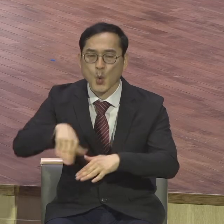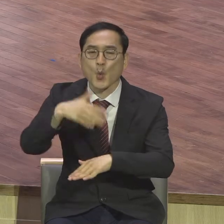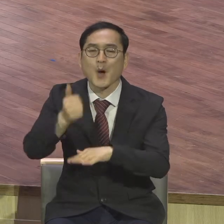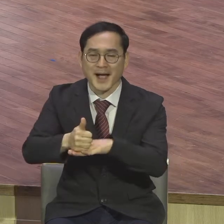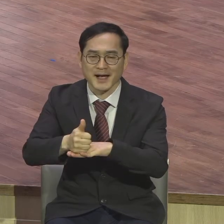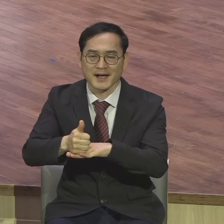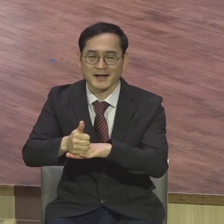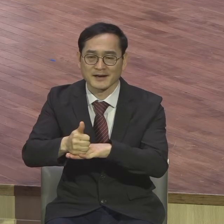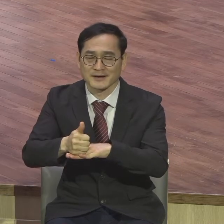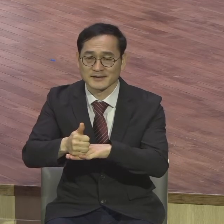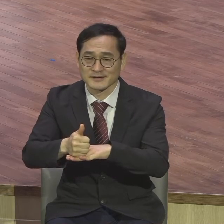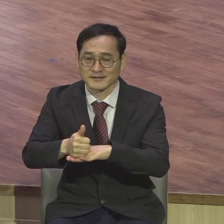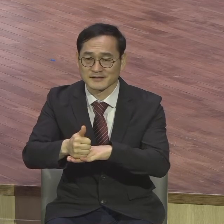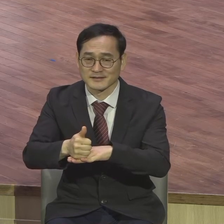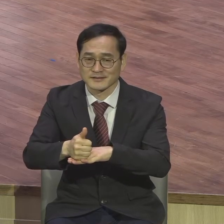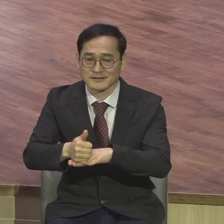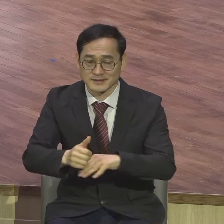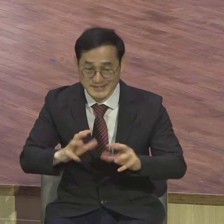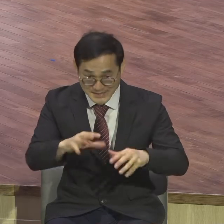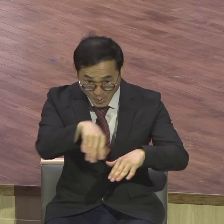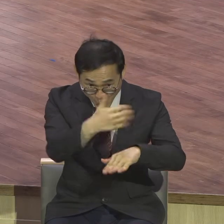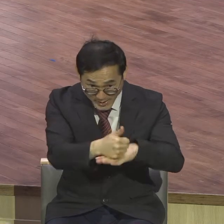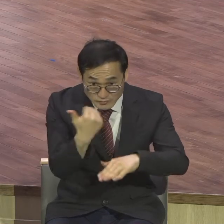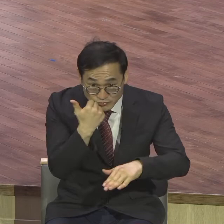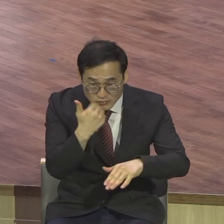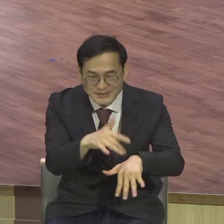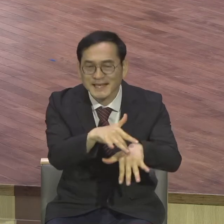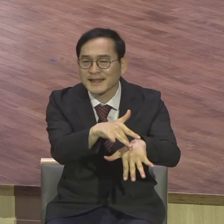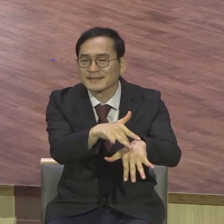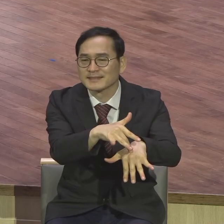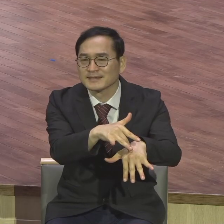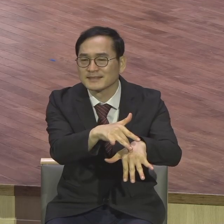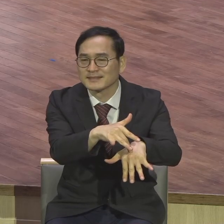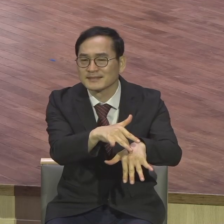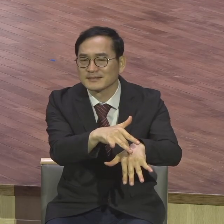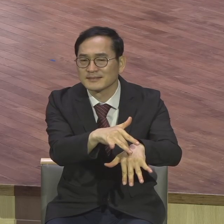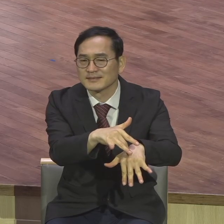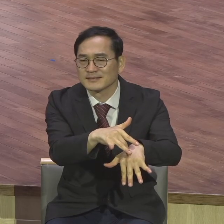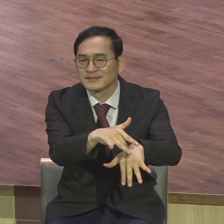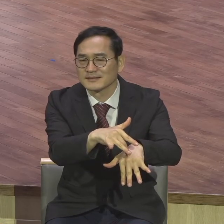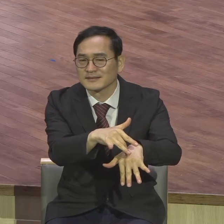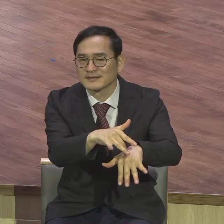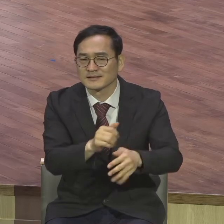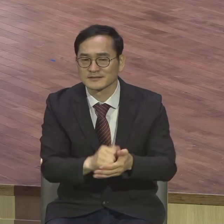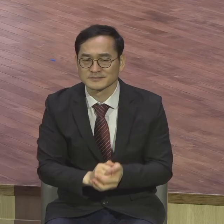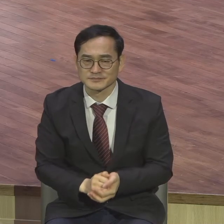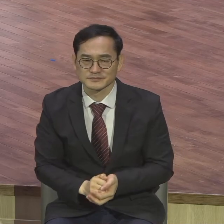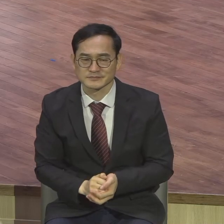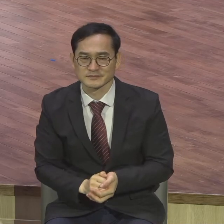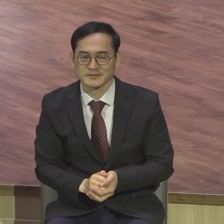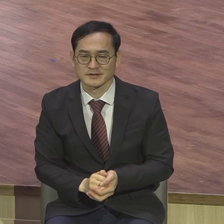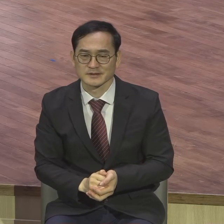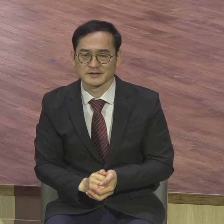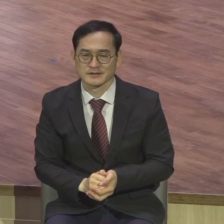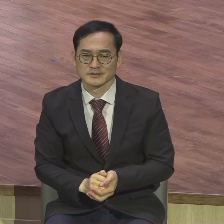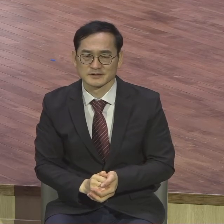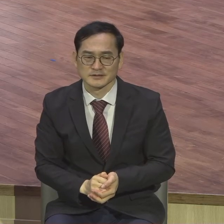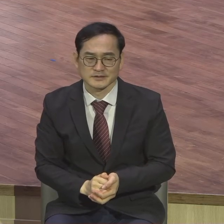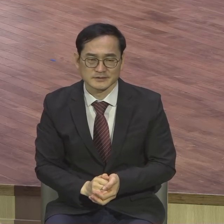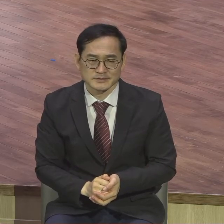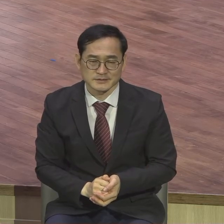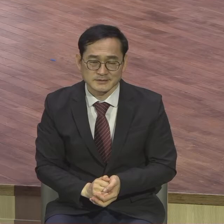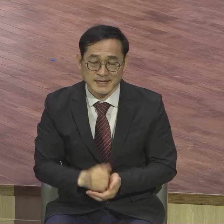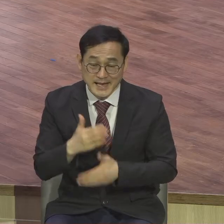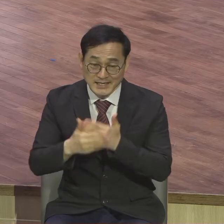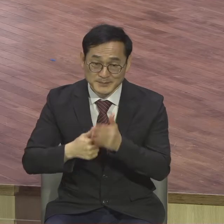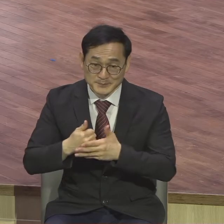이게 무슨 말이냐? 세상 왕은 사단이다. 요한복음 8장 40절 너 아비 마귀. 요한일서 3장 8절 하나님 아들 오신